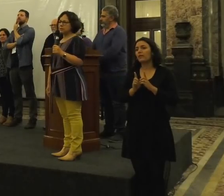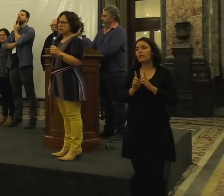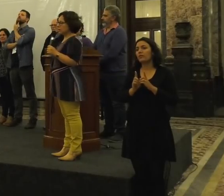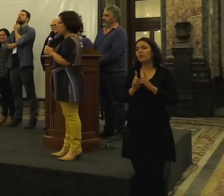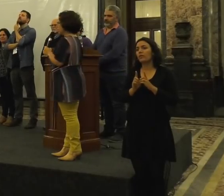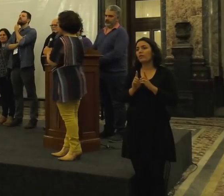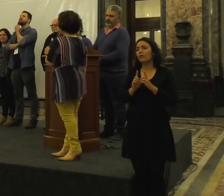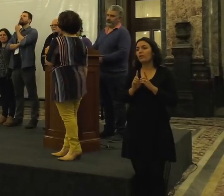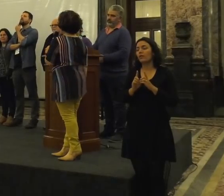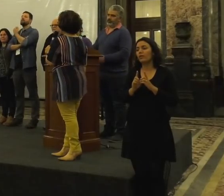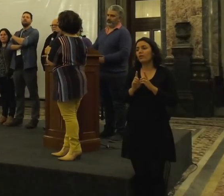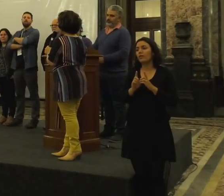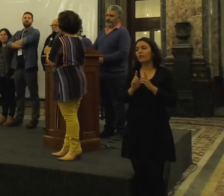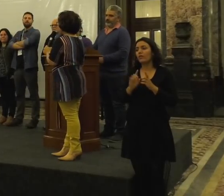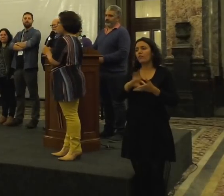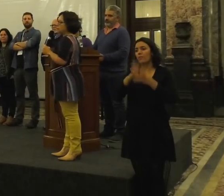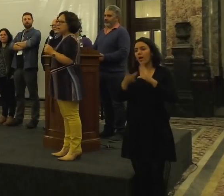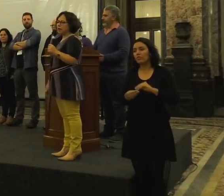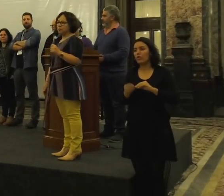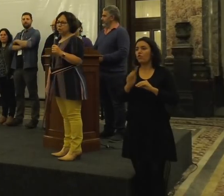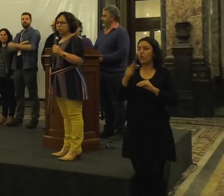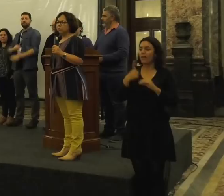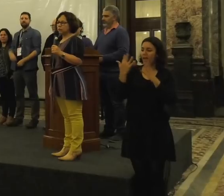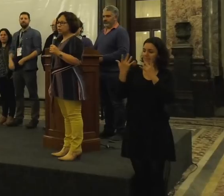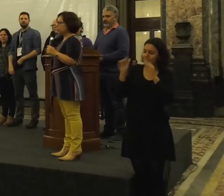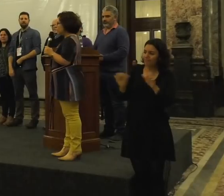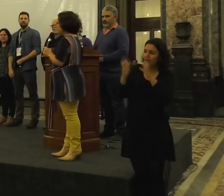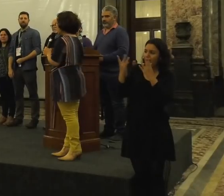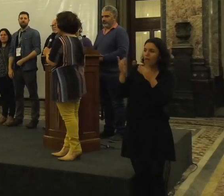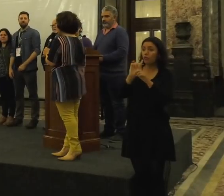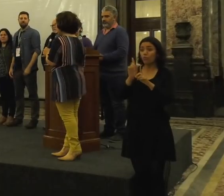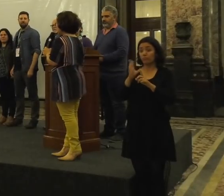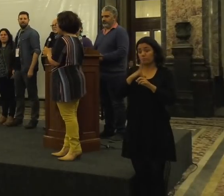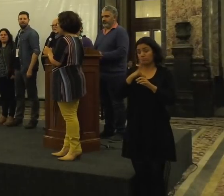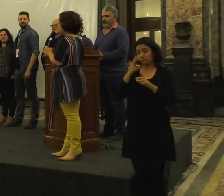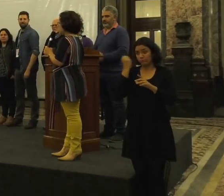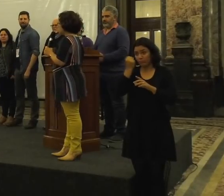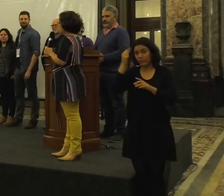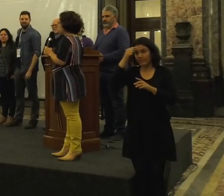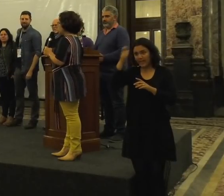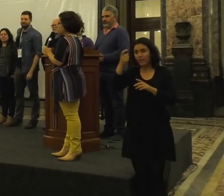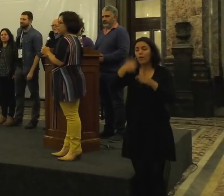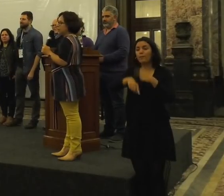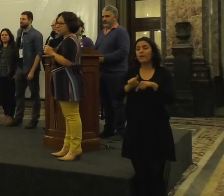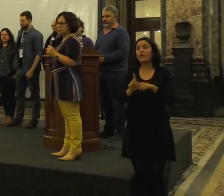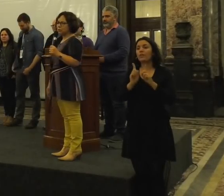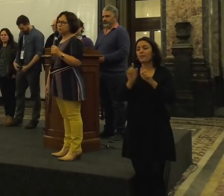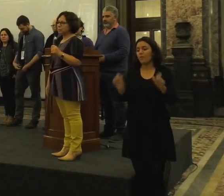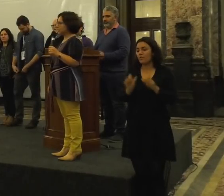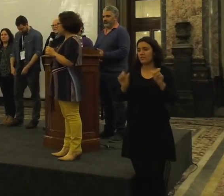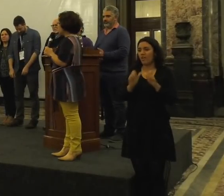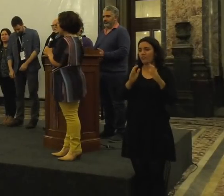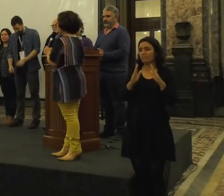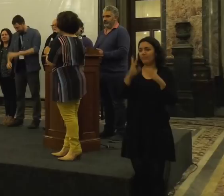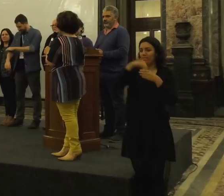es... no diría artesanal porque fue todo muy técnico, pero sí hecho en casa. Entonces